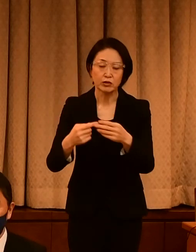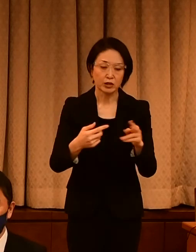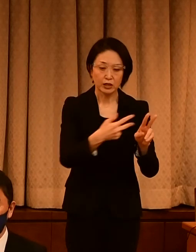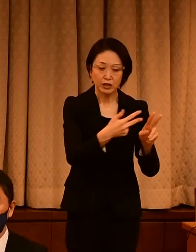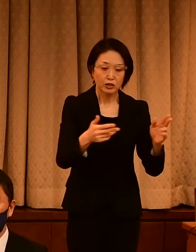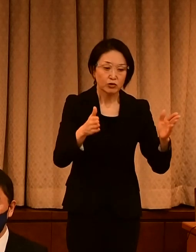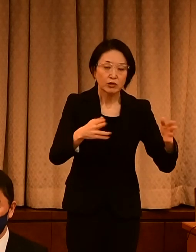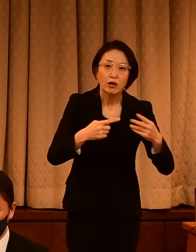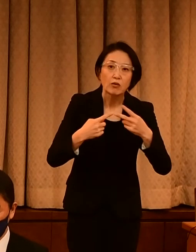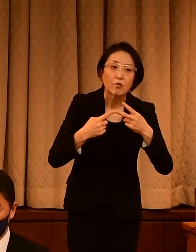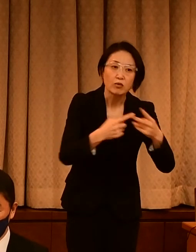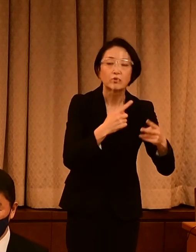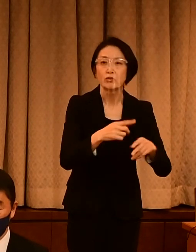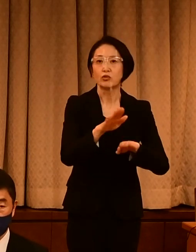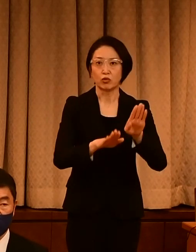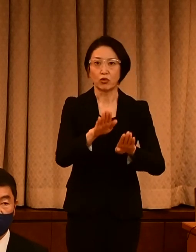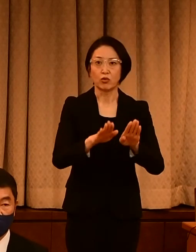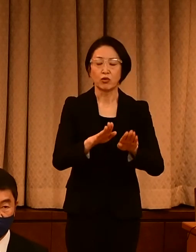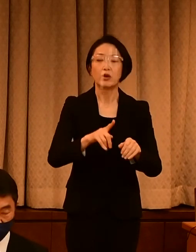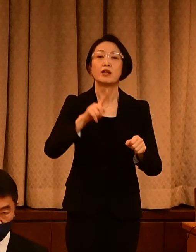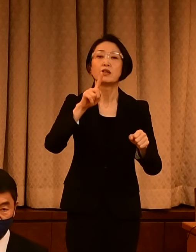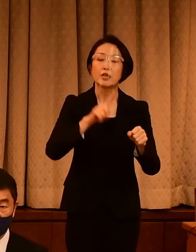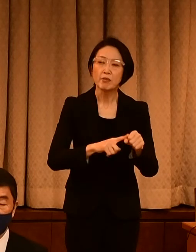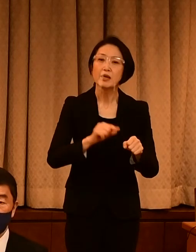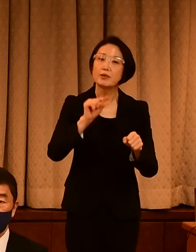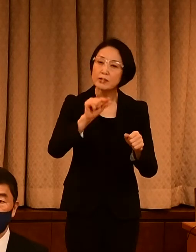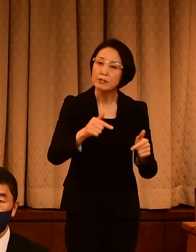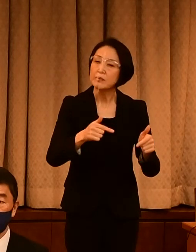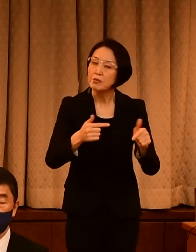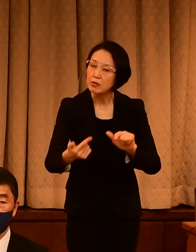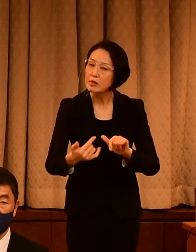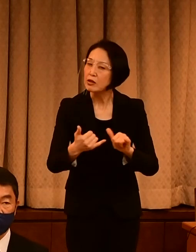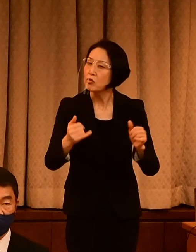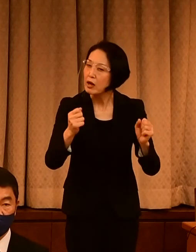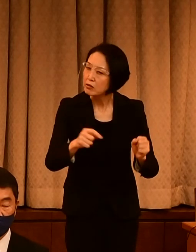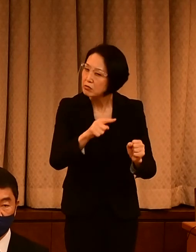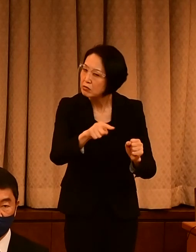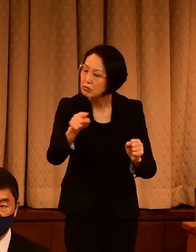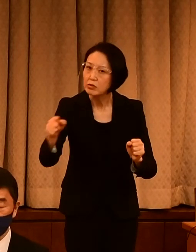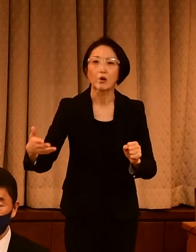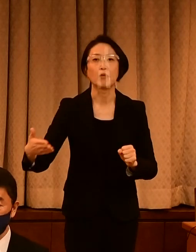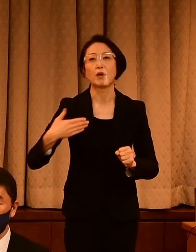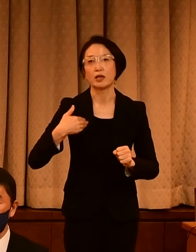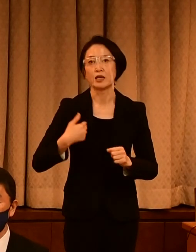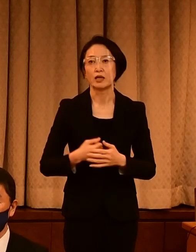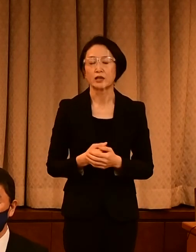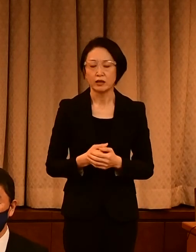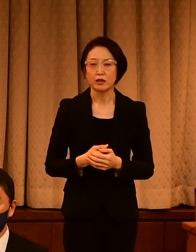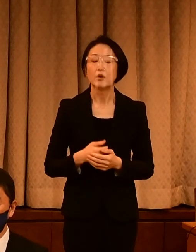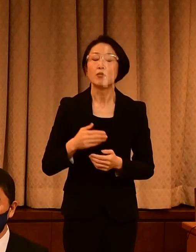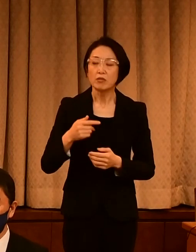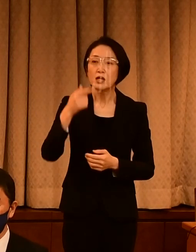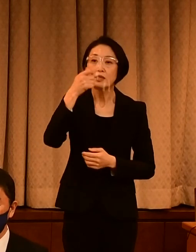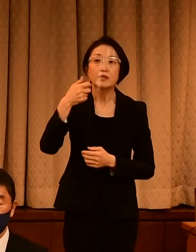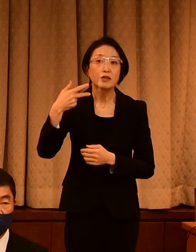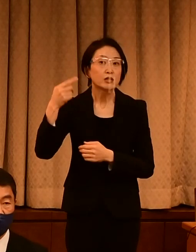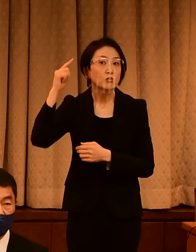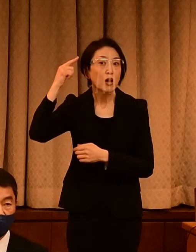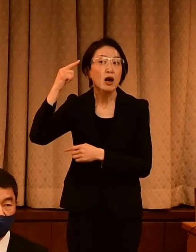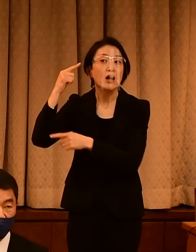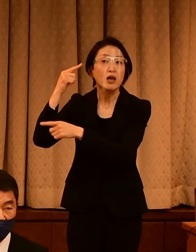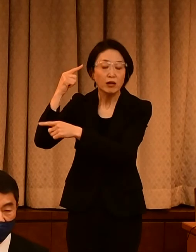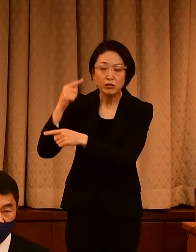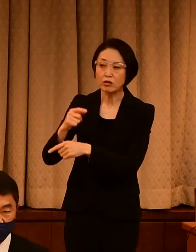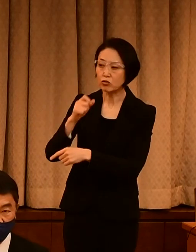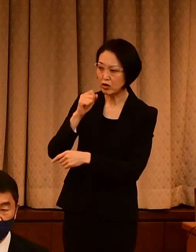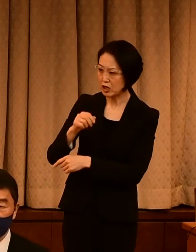て届くことがあり得るということでありました。仙台市さんのお考えで、それぞれ自治体の考え方ですので、それを私がいい悪いということは